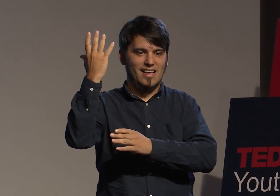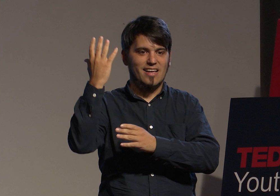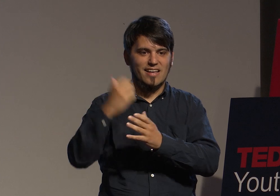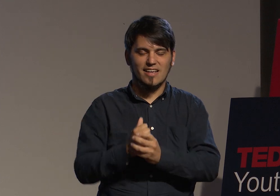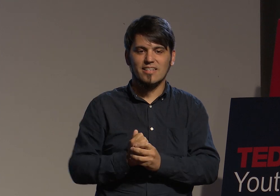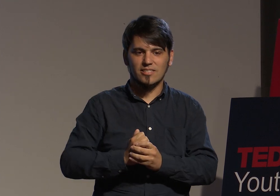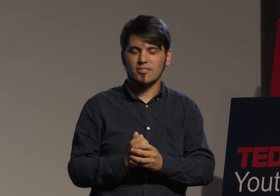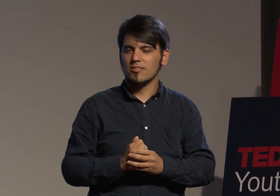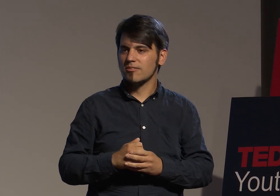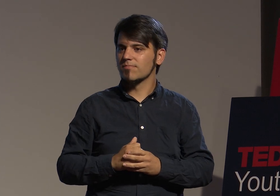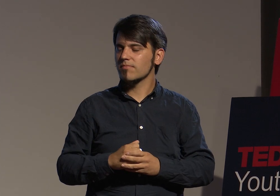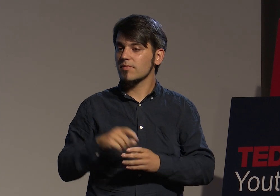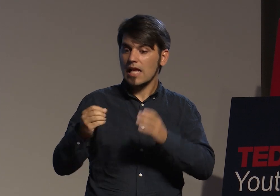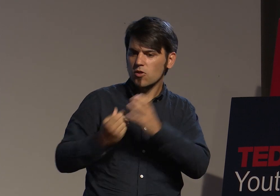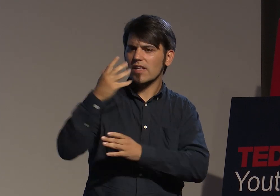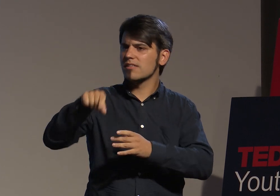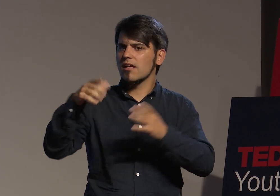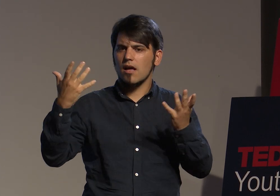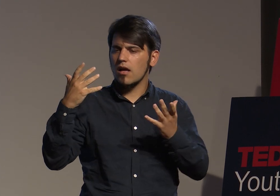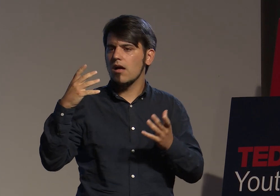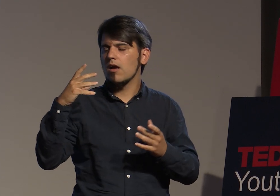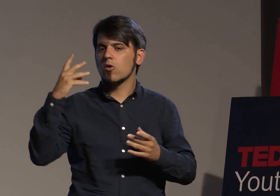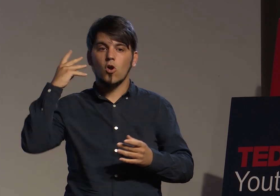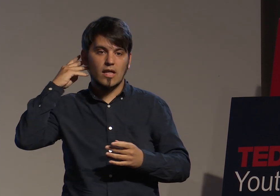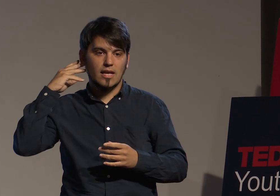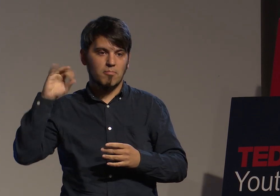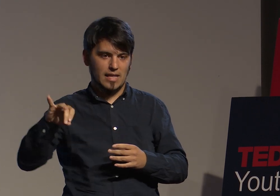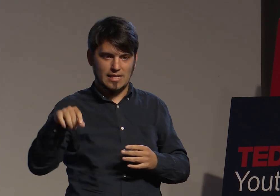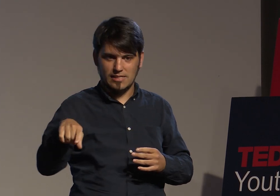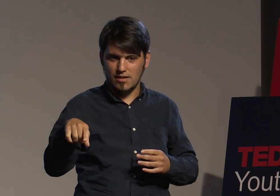Точно в този един момент започна да се появи една медицинска иновация, а